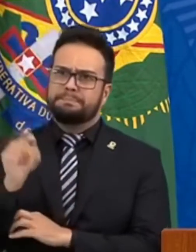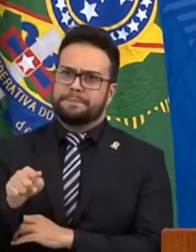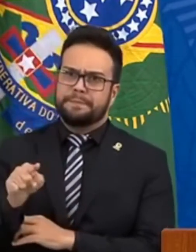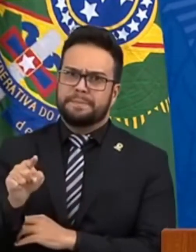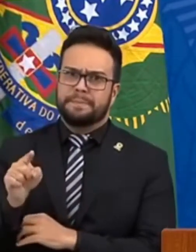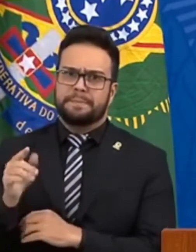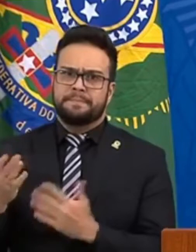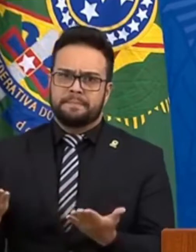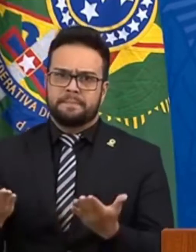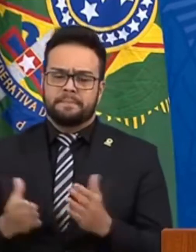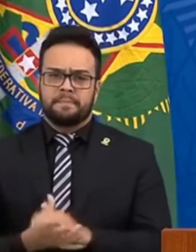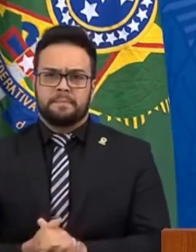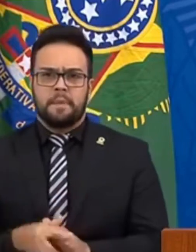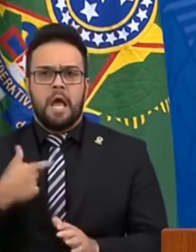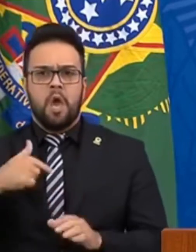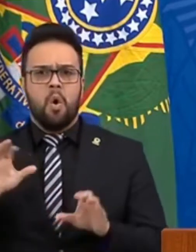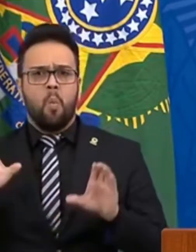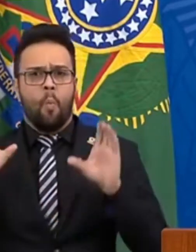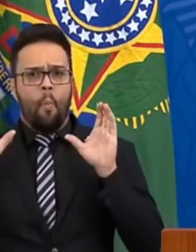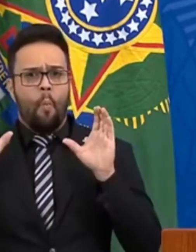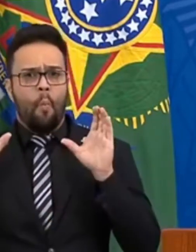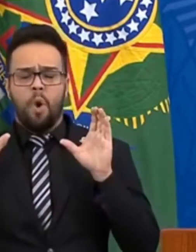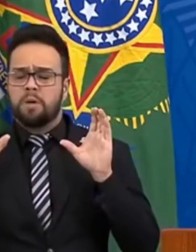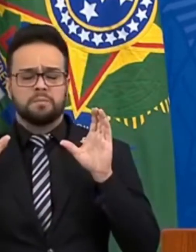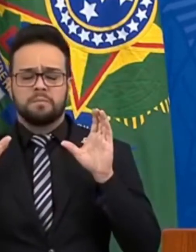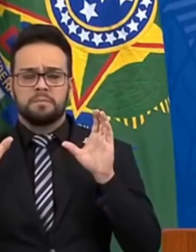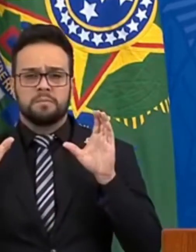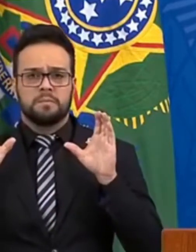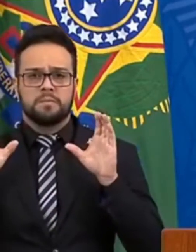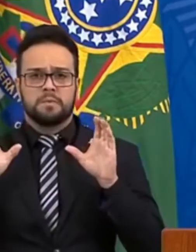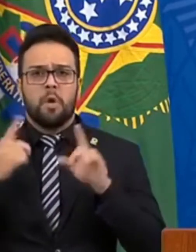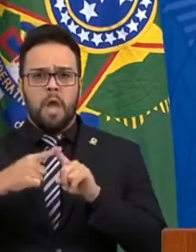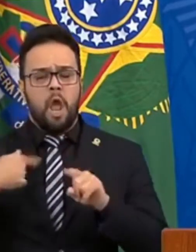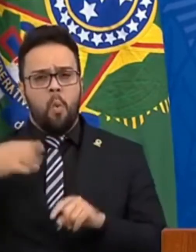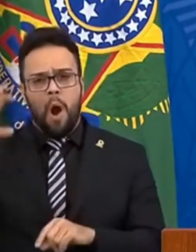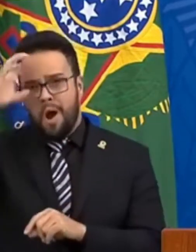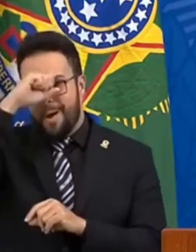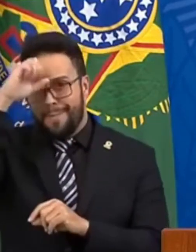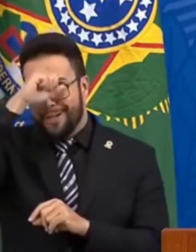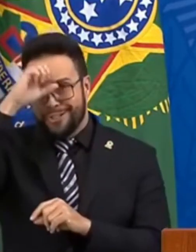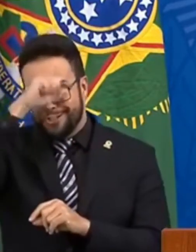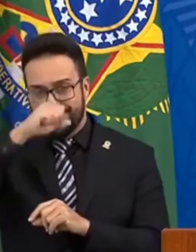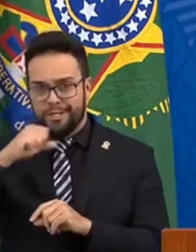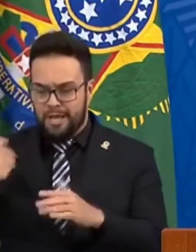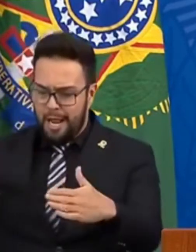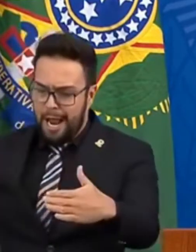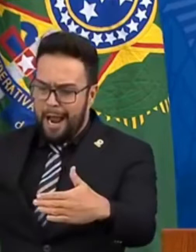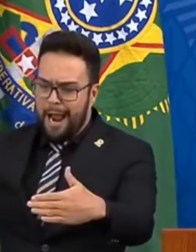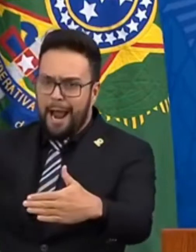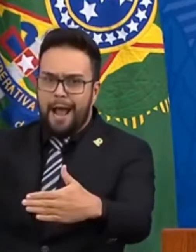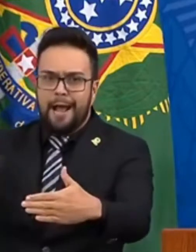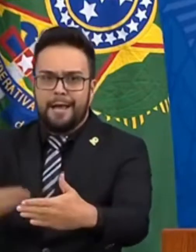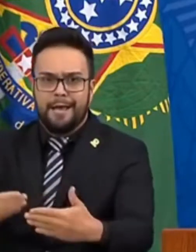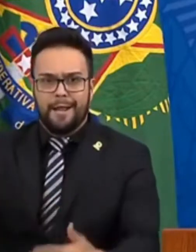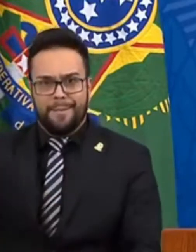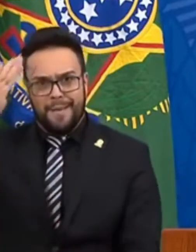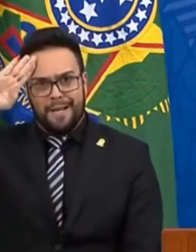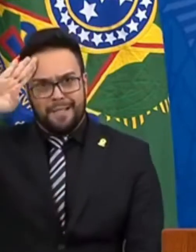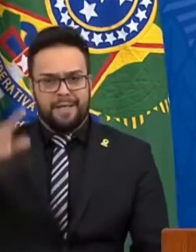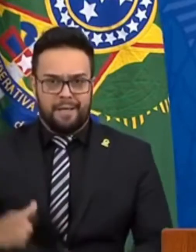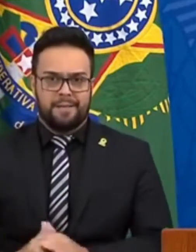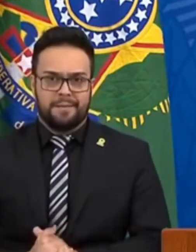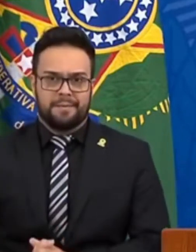ficarei por omissão e esse vai ser namento que eu tive na minha carreira militar